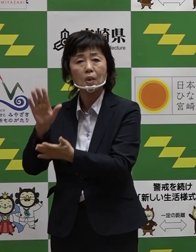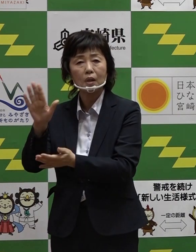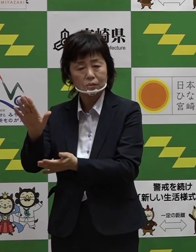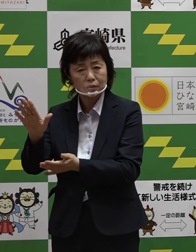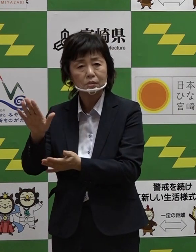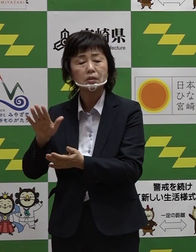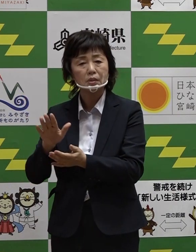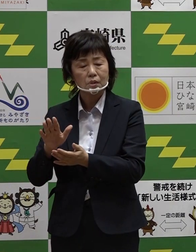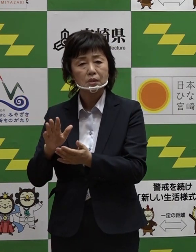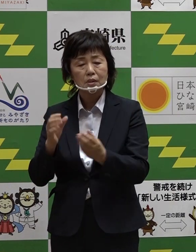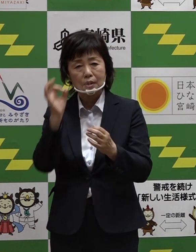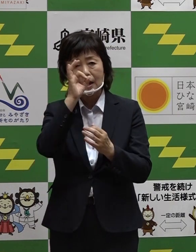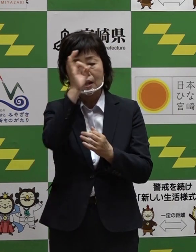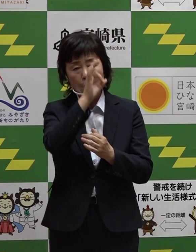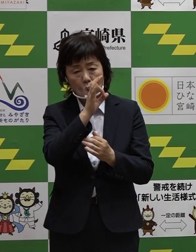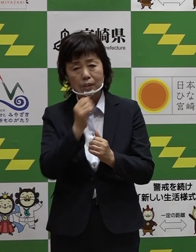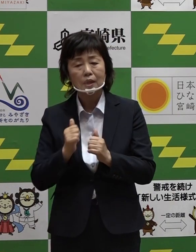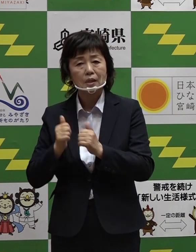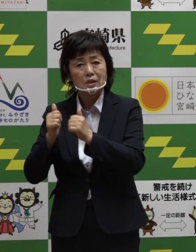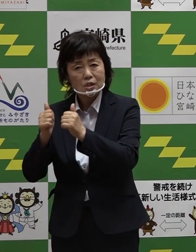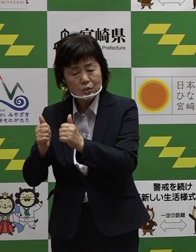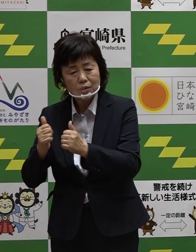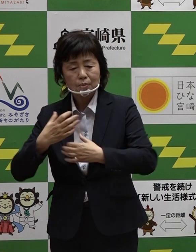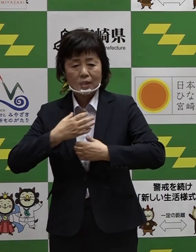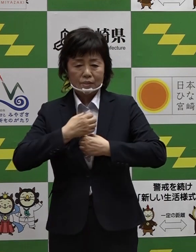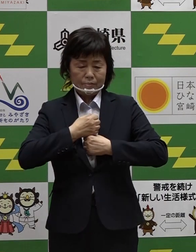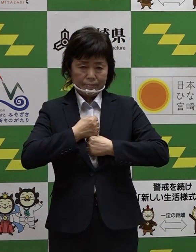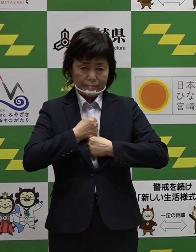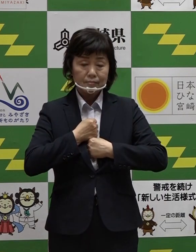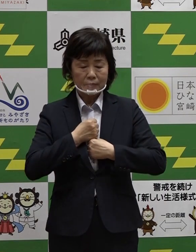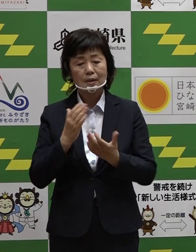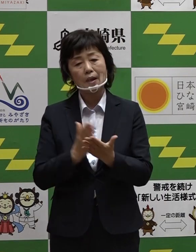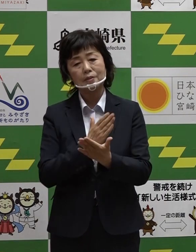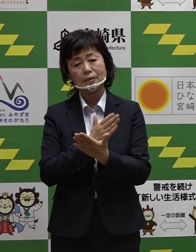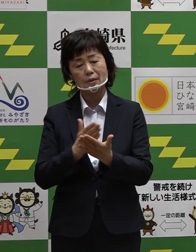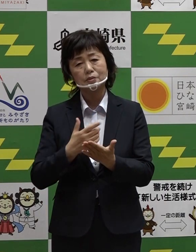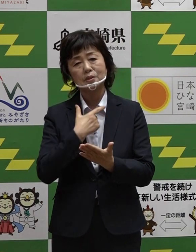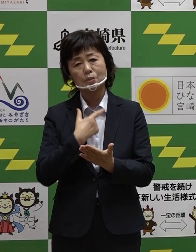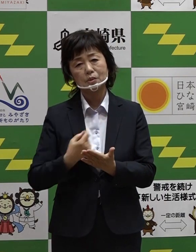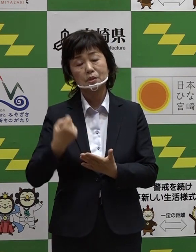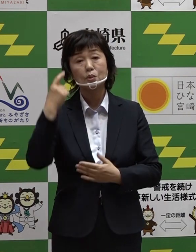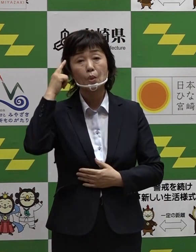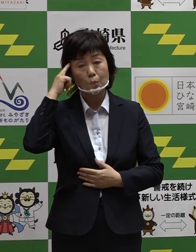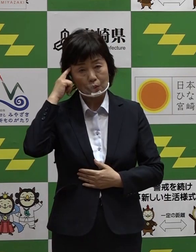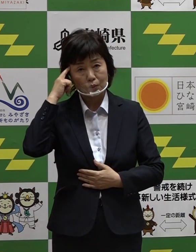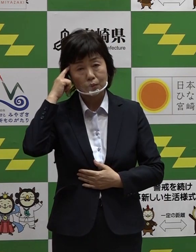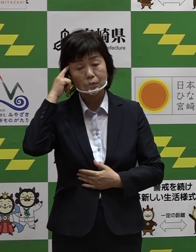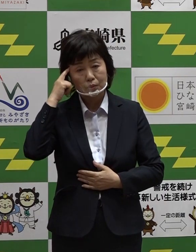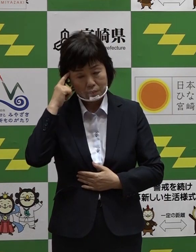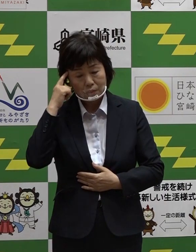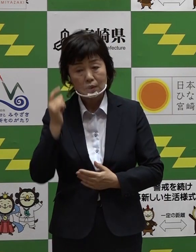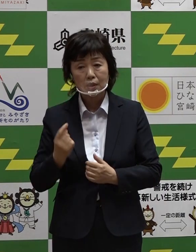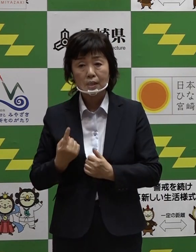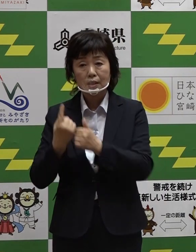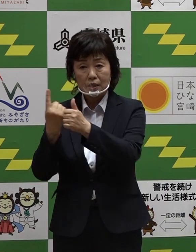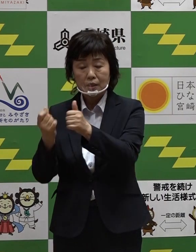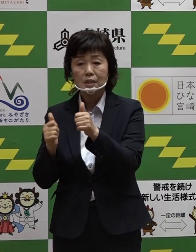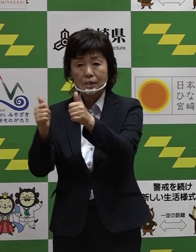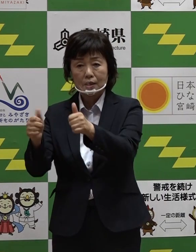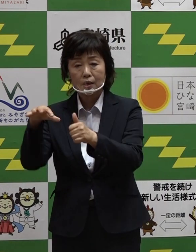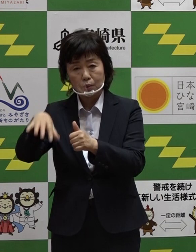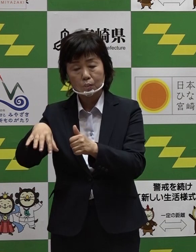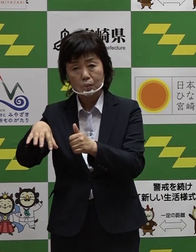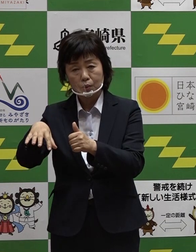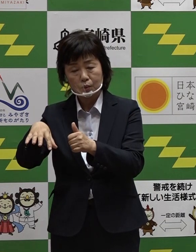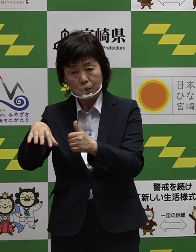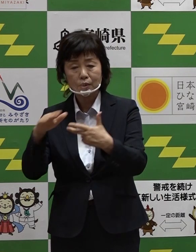ので、観光で訪れるにあたってはやはり慎重に判断をしていただく、そして、行った先のいろんな施設利用